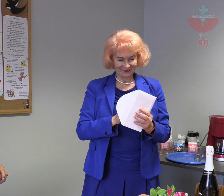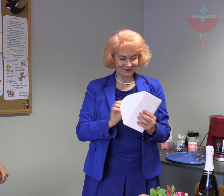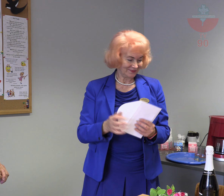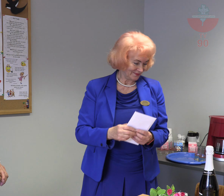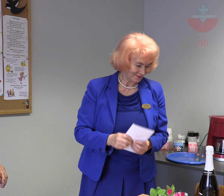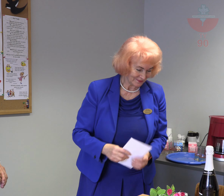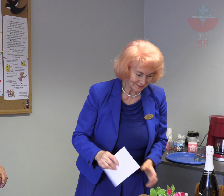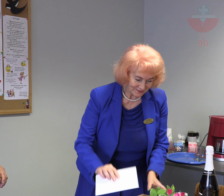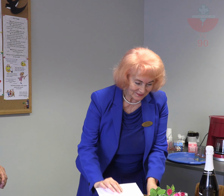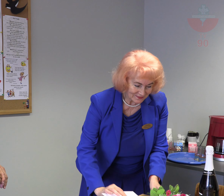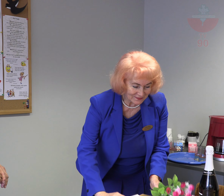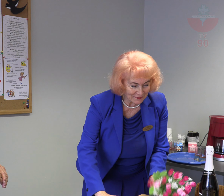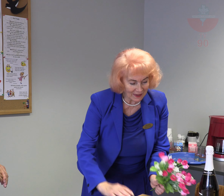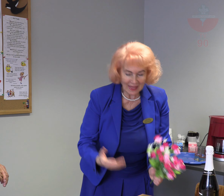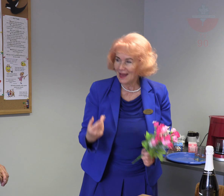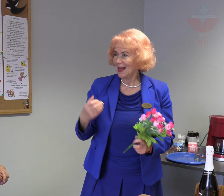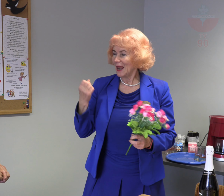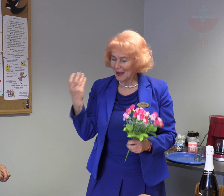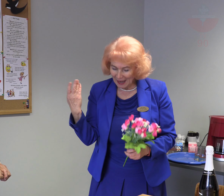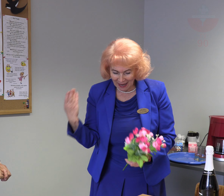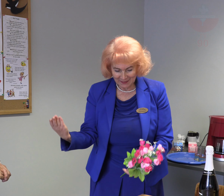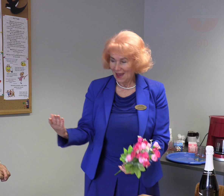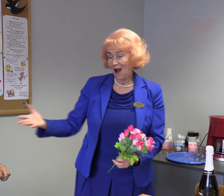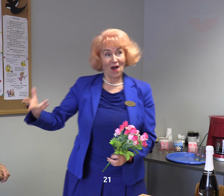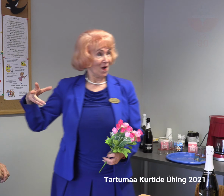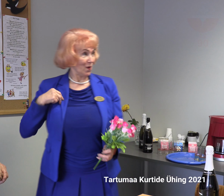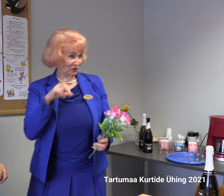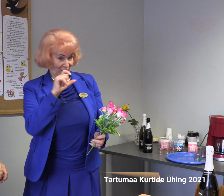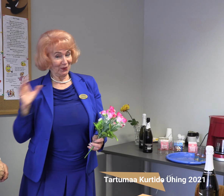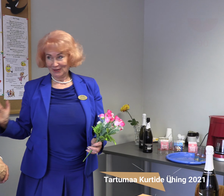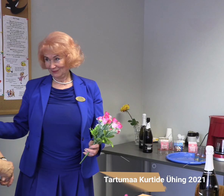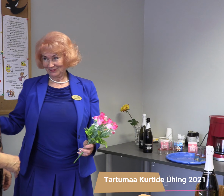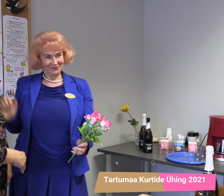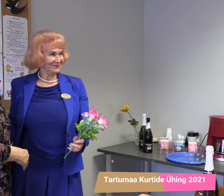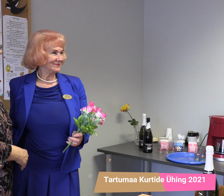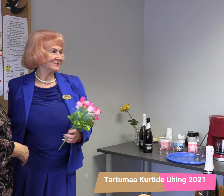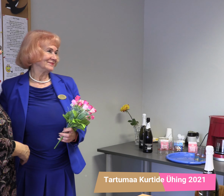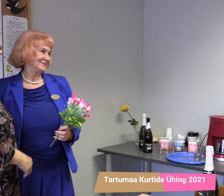Yeah.